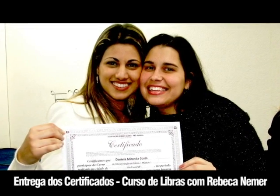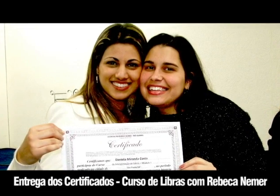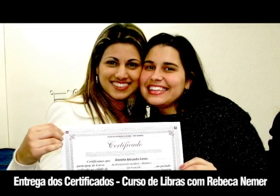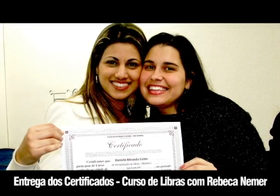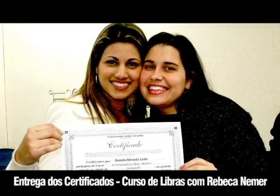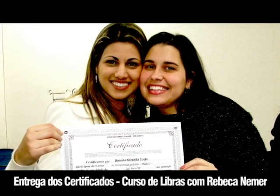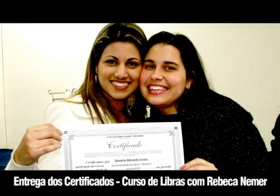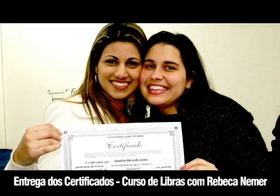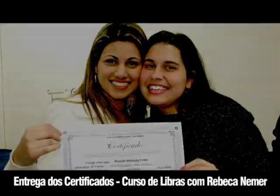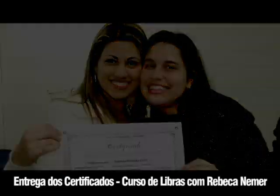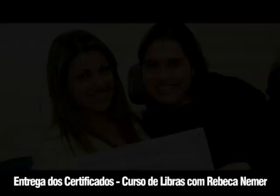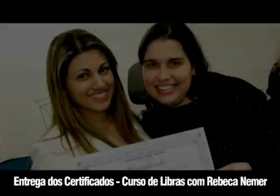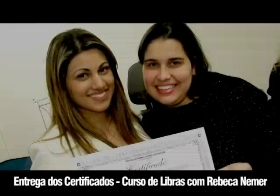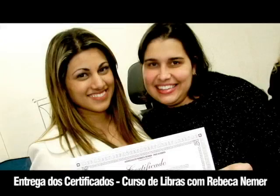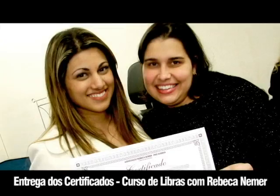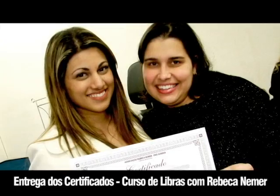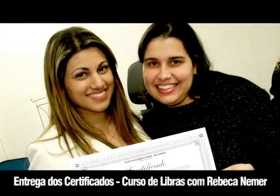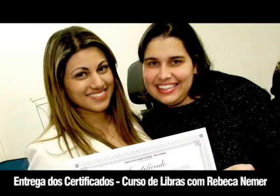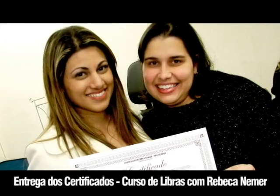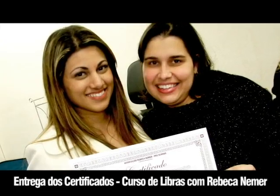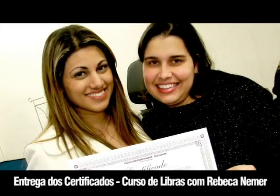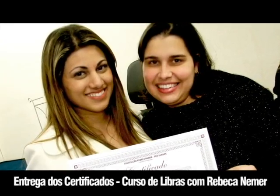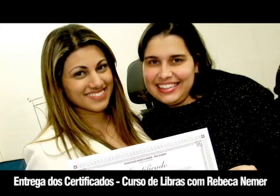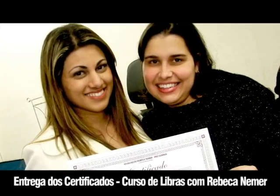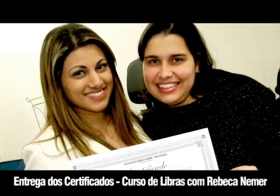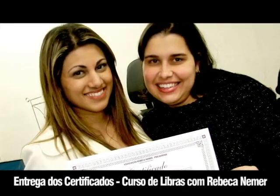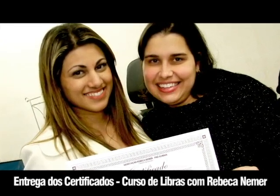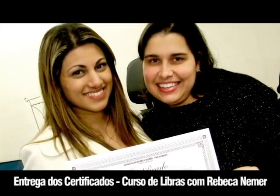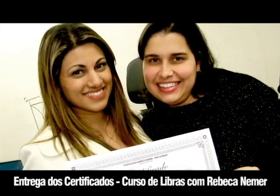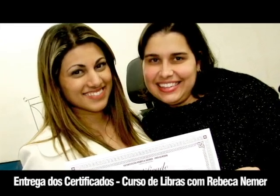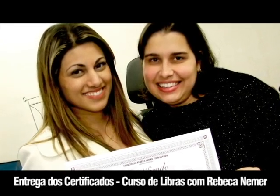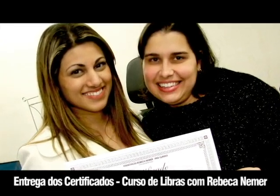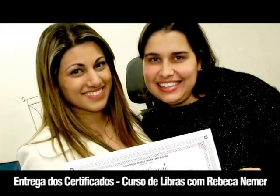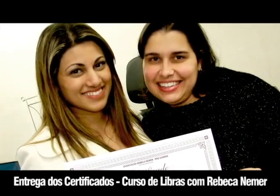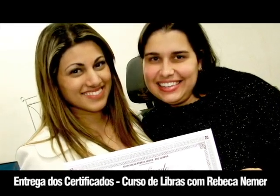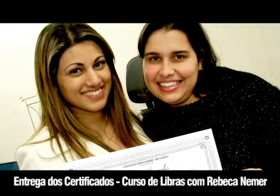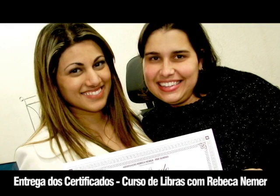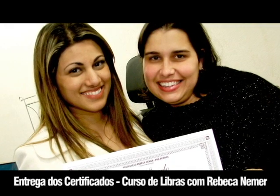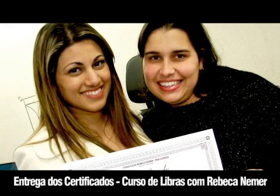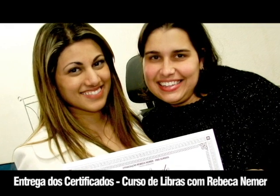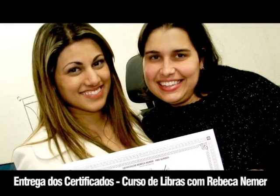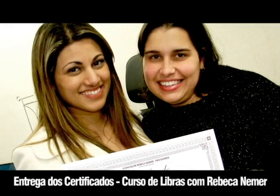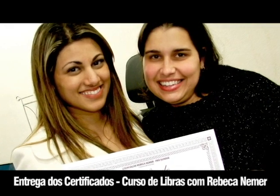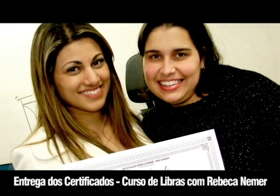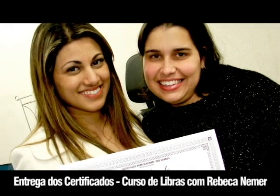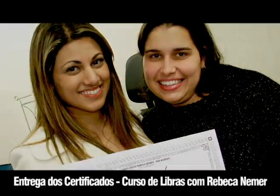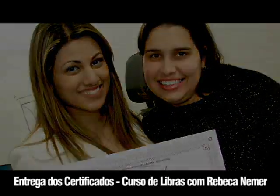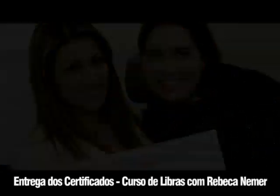Tudo tão perfeito, nosso Deus criou.